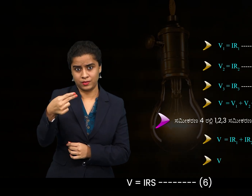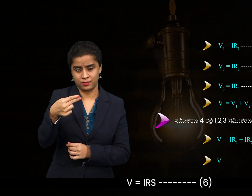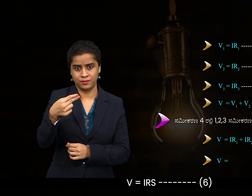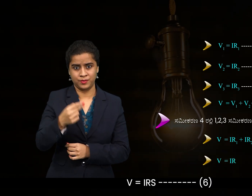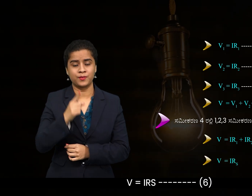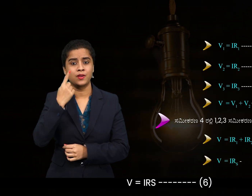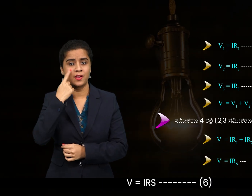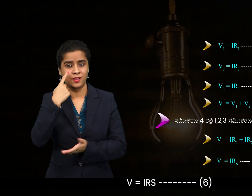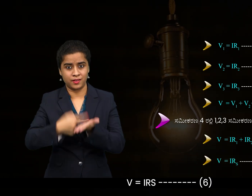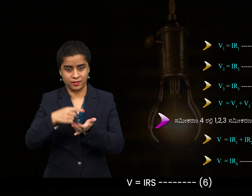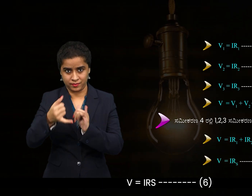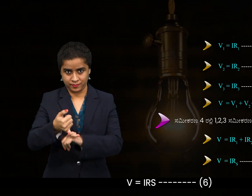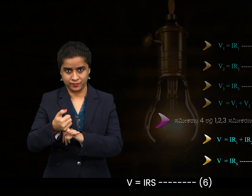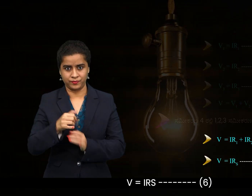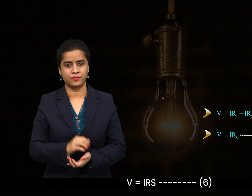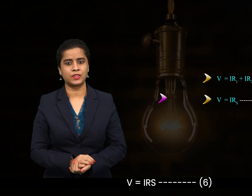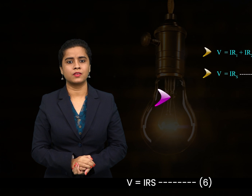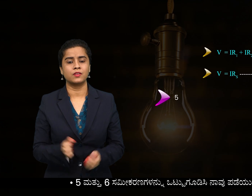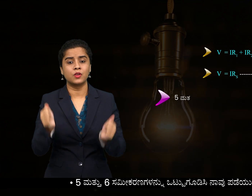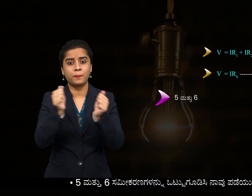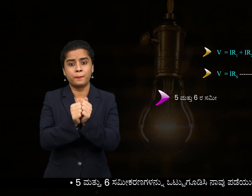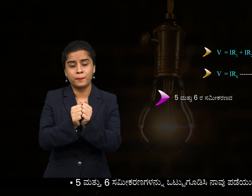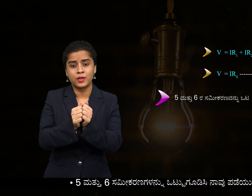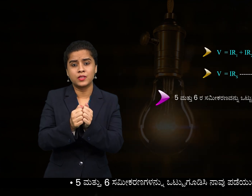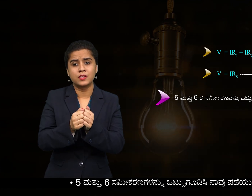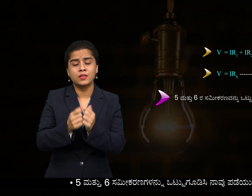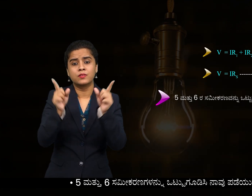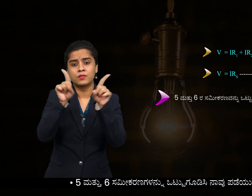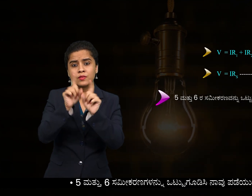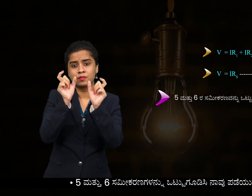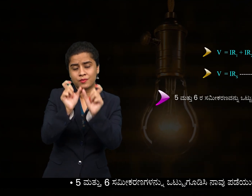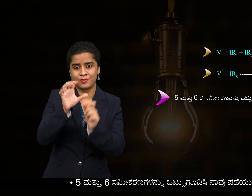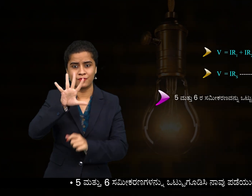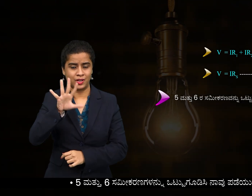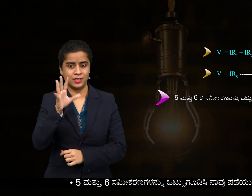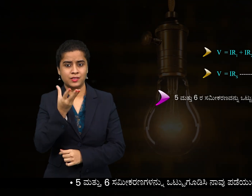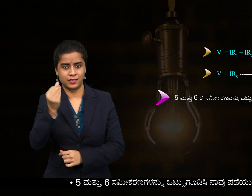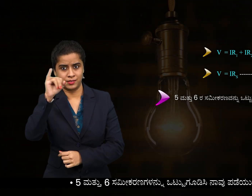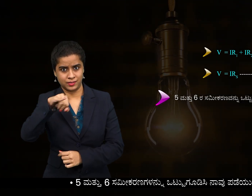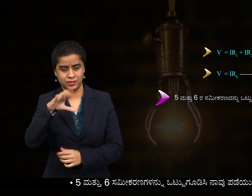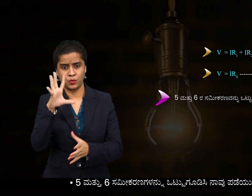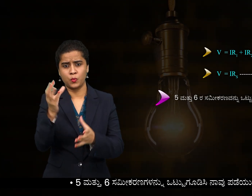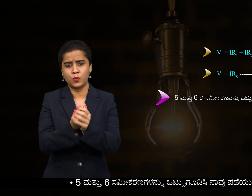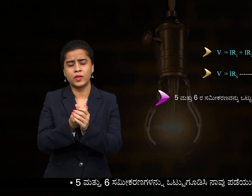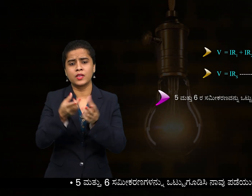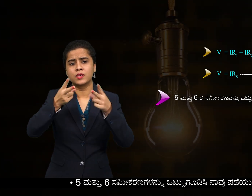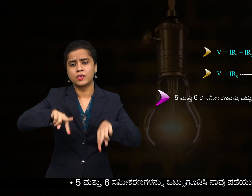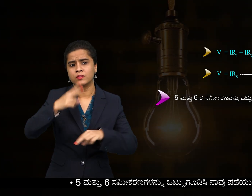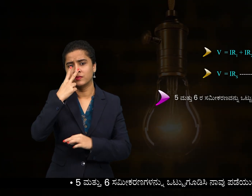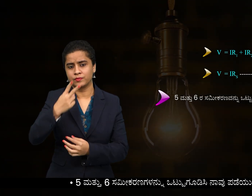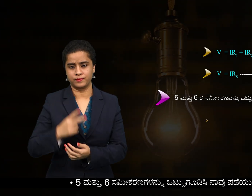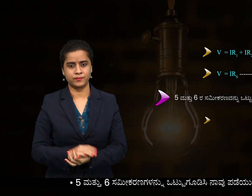V is equal to Rs. 6. 5 ಮತ್ತು 6 ಸಮೀಕರಣಗಳನ್ನು ಒಟ್ಟುಗೂಡಿಸಿ ನಾವು